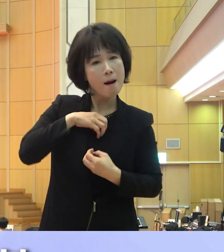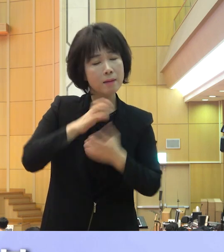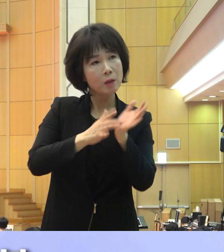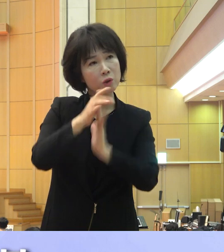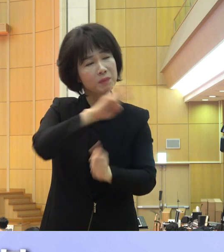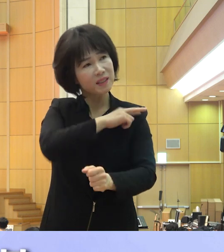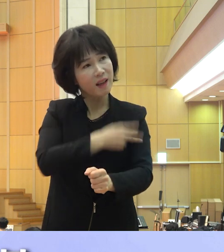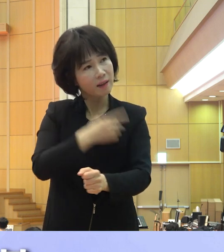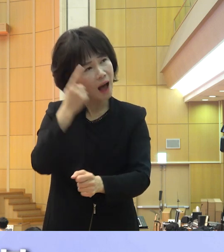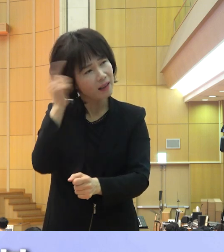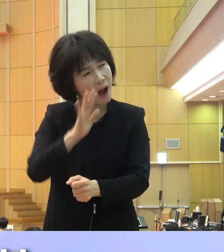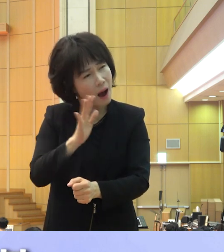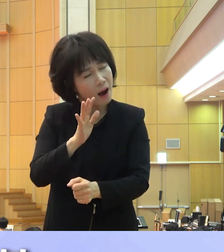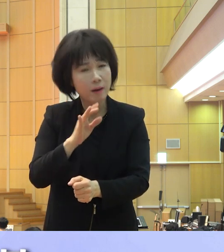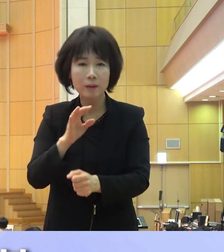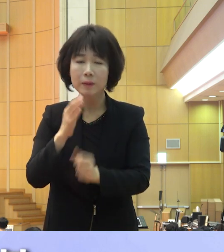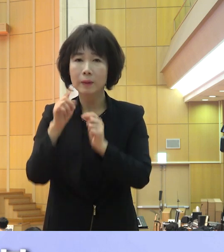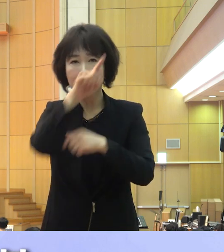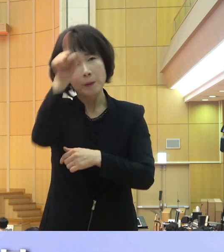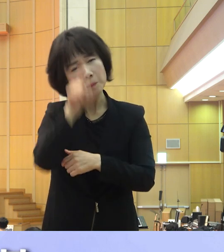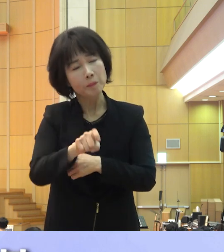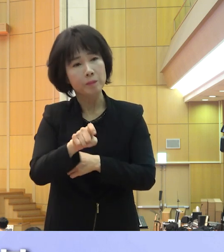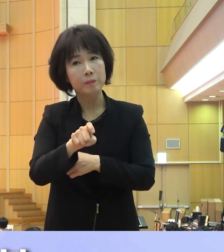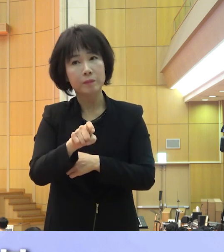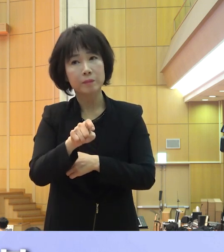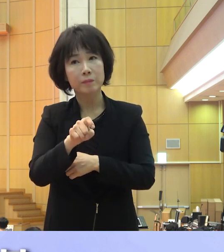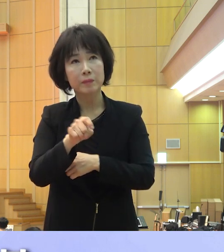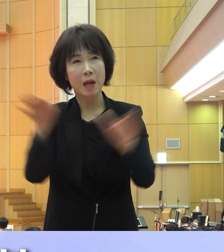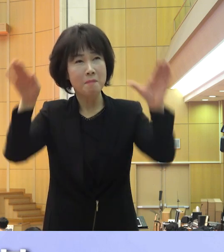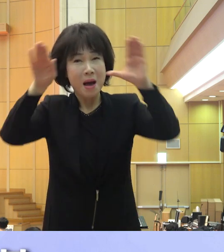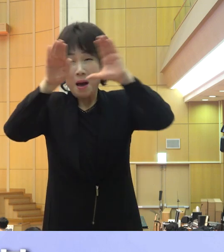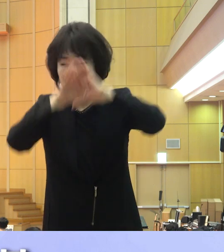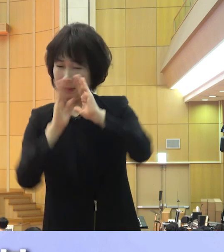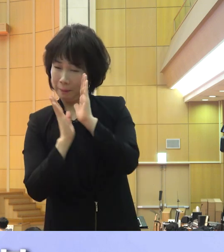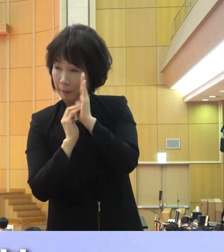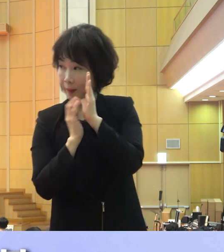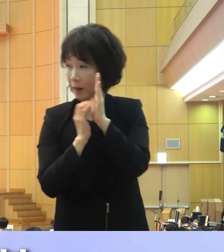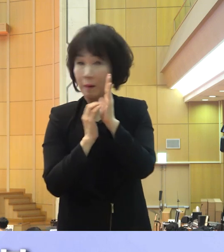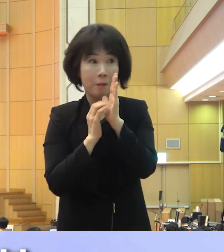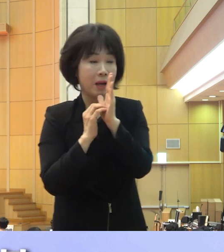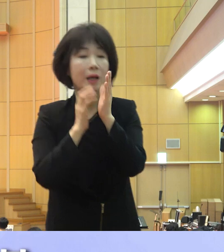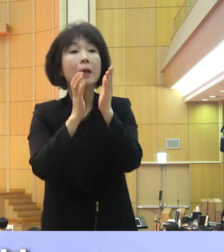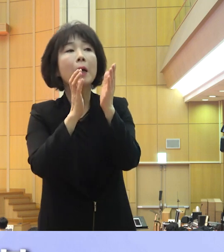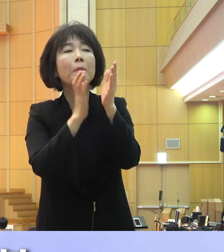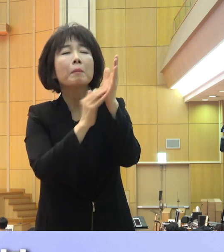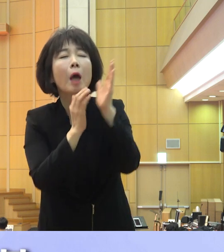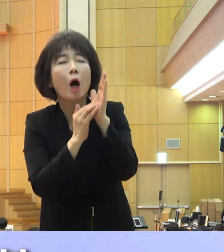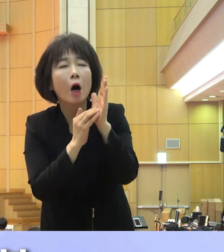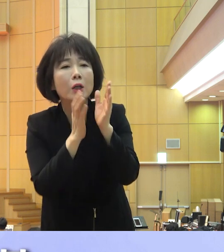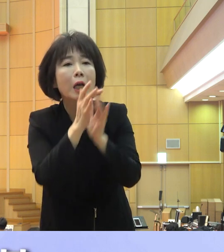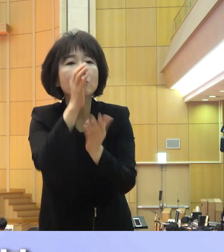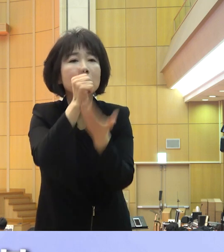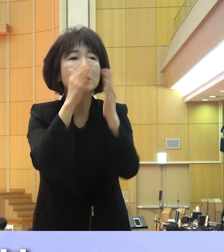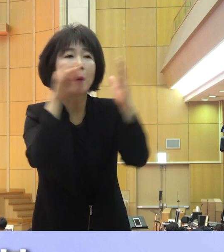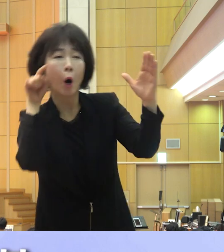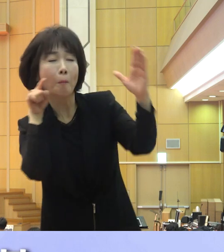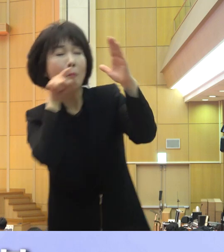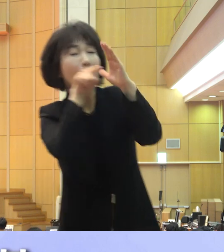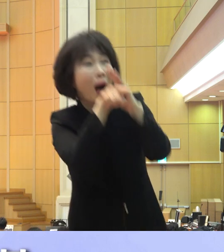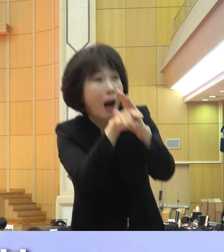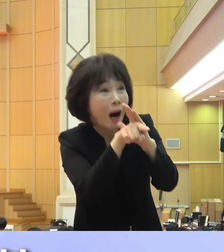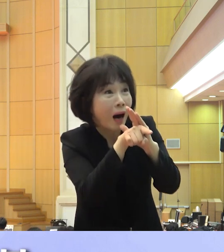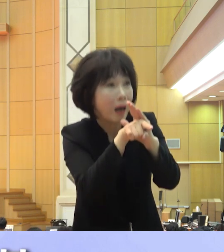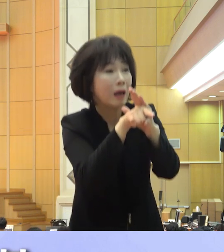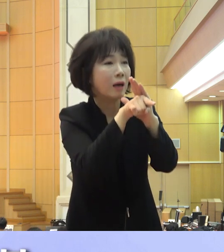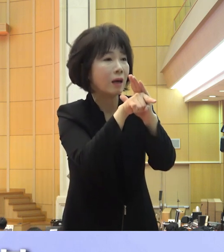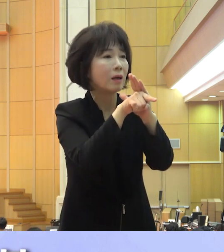그러니까 니고데모는 남몰래 살며시 예수님을 찾아와서